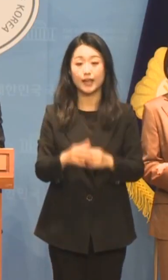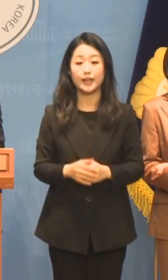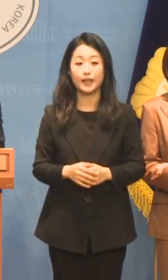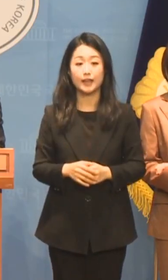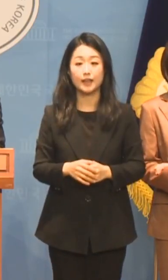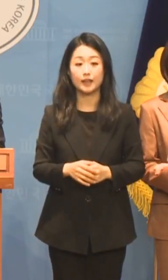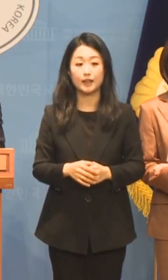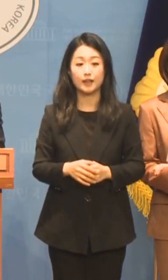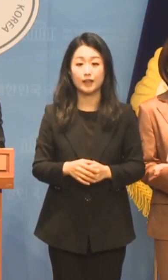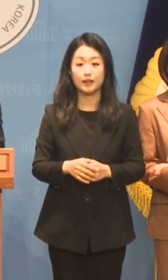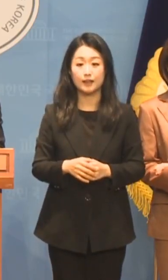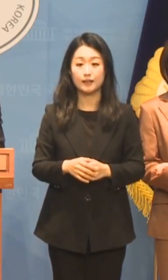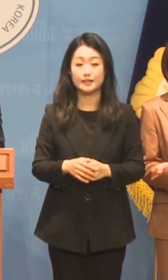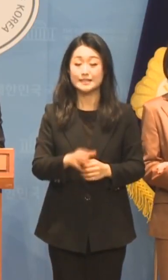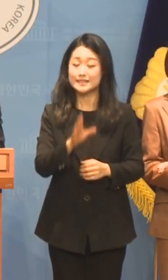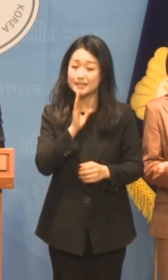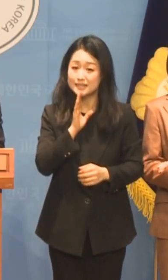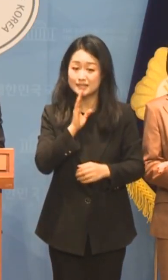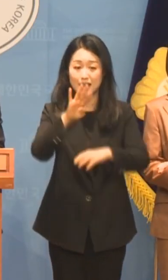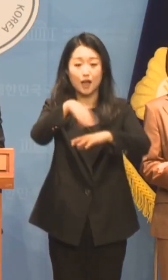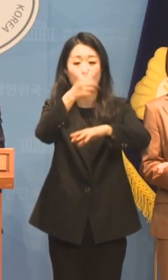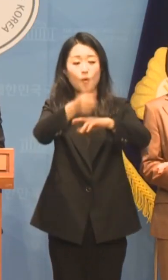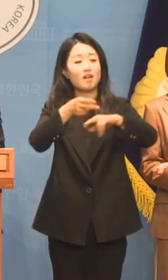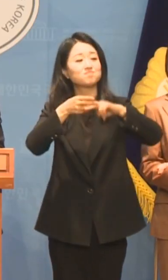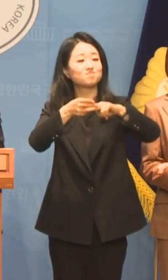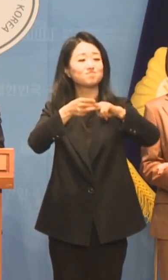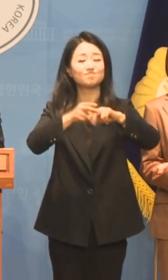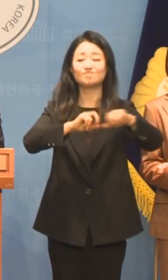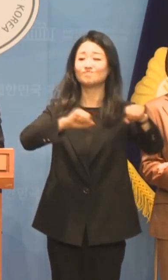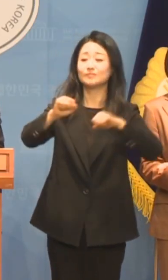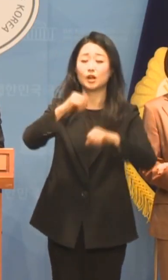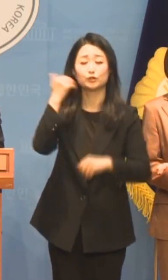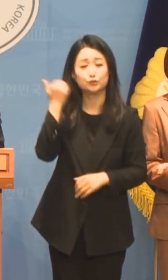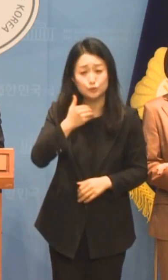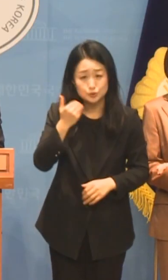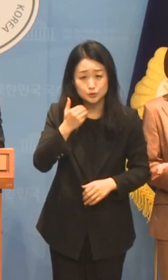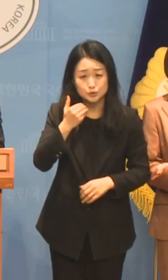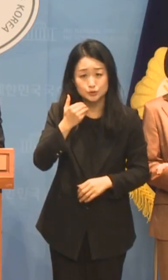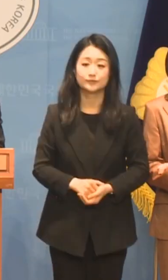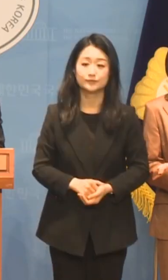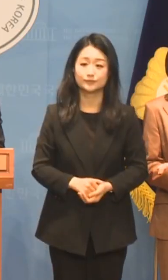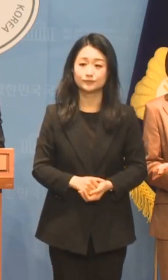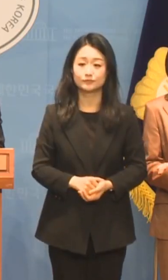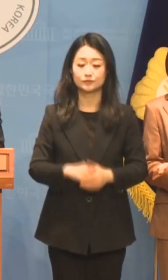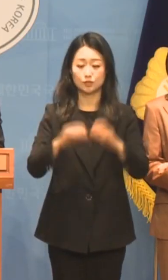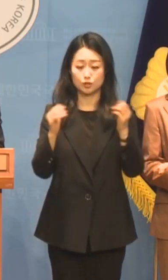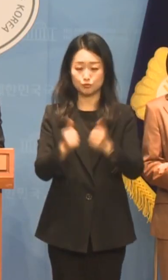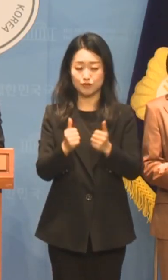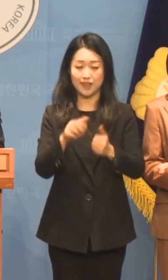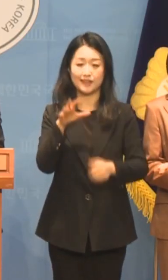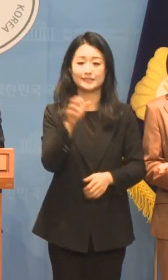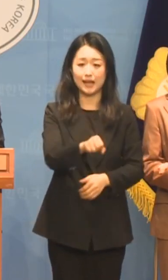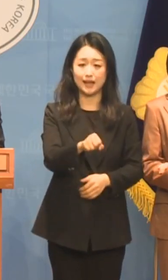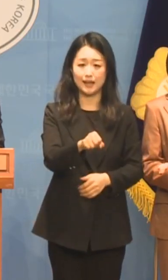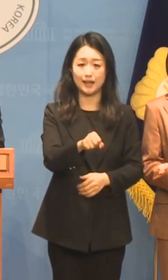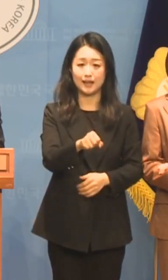과연 누가 진짜 제왕 행세를 하고 있습니까? 국회를